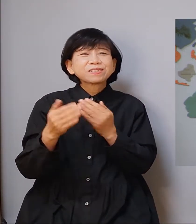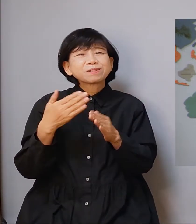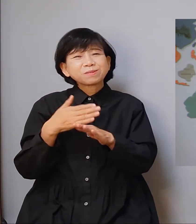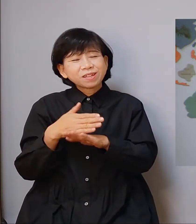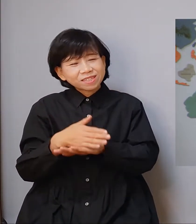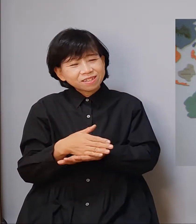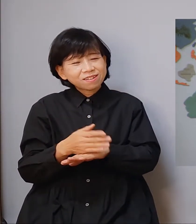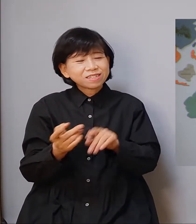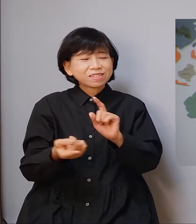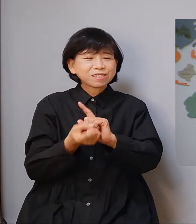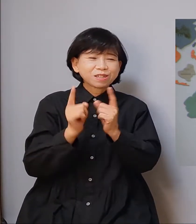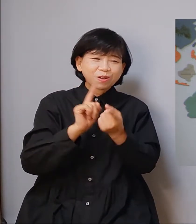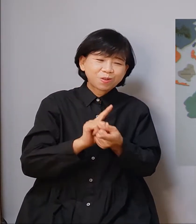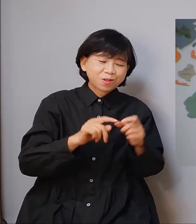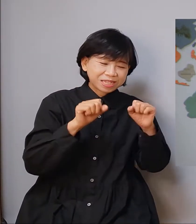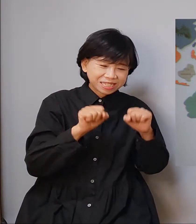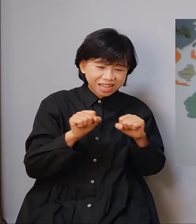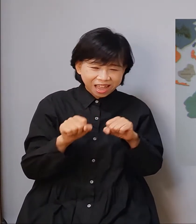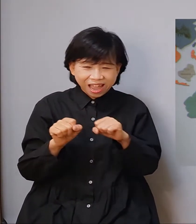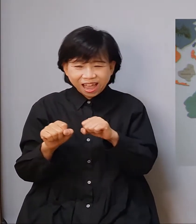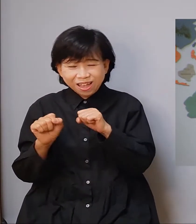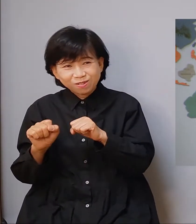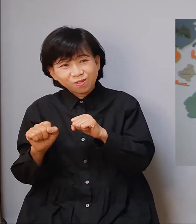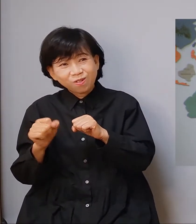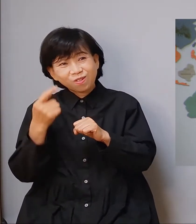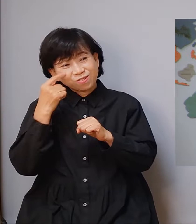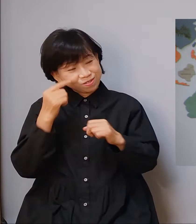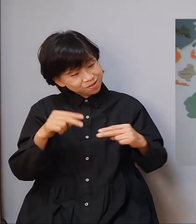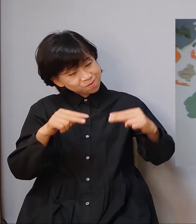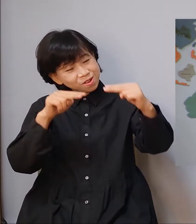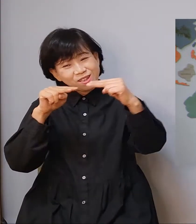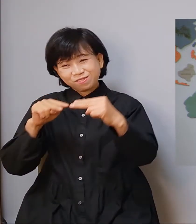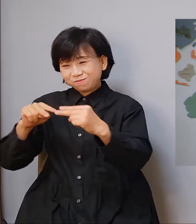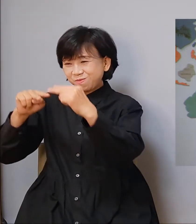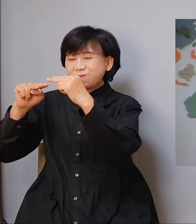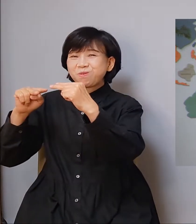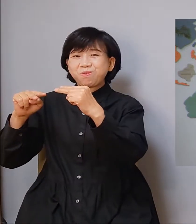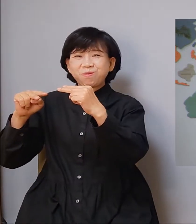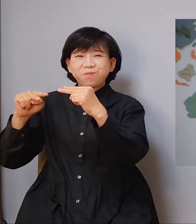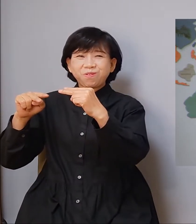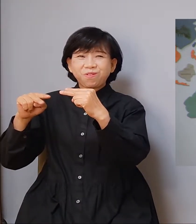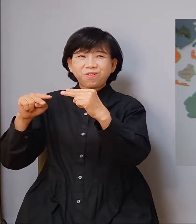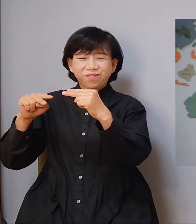인사도 한번 하시고, 네, 눈 인사도 좀 하시고, 네,